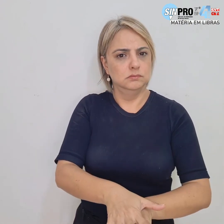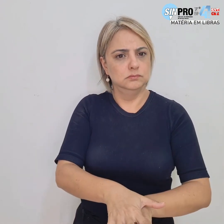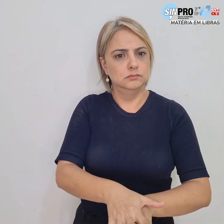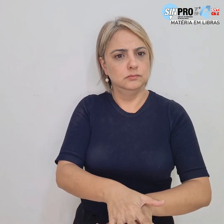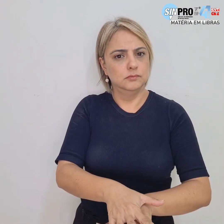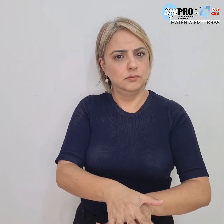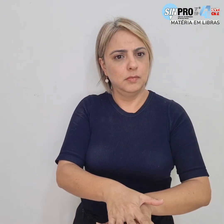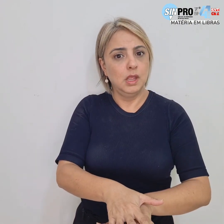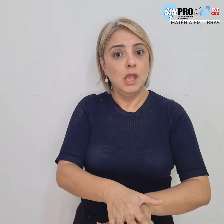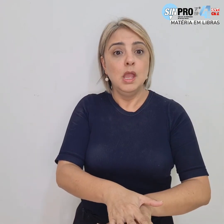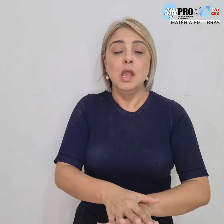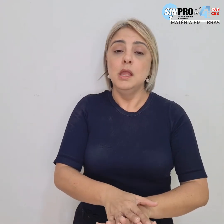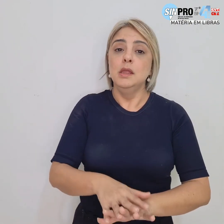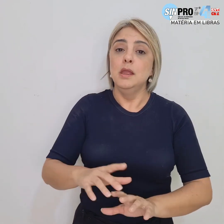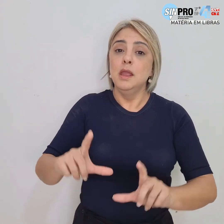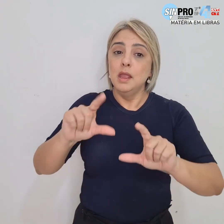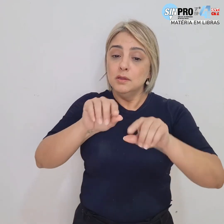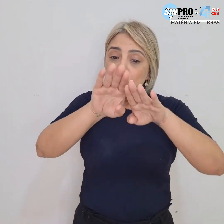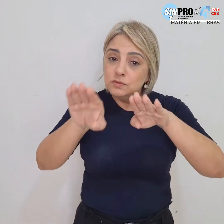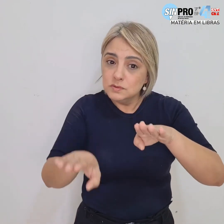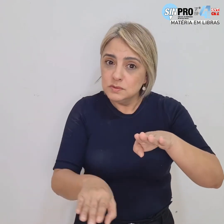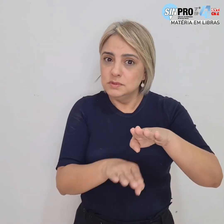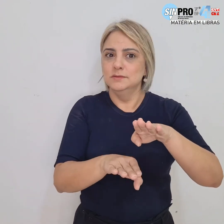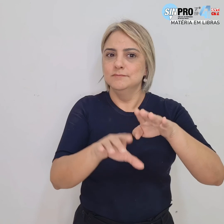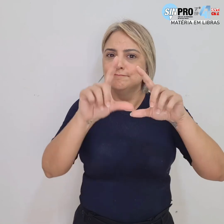para a redução das desigualdades, diz a professora.